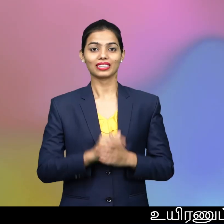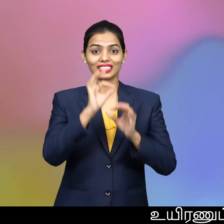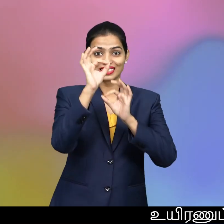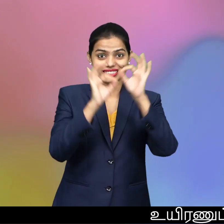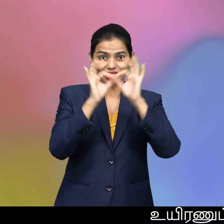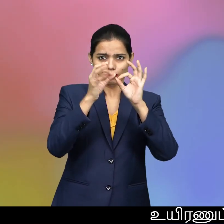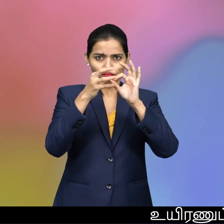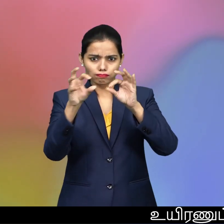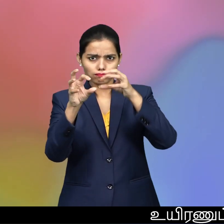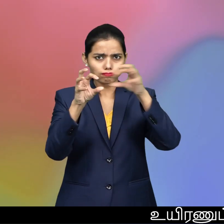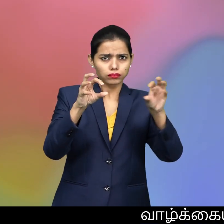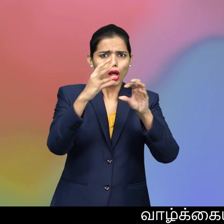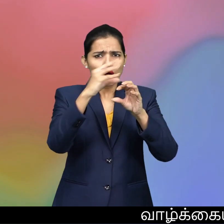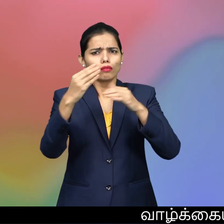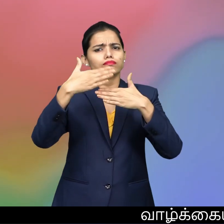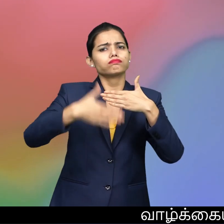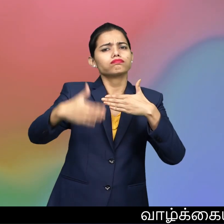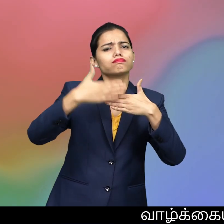உயிரணு பிரிவு மற்றும் வாழ்க்கையின் தொடர்ச்சி.